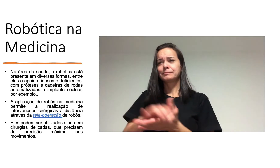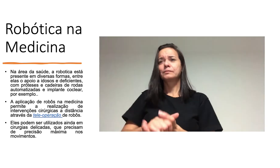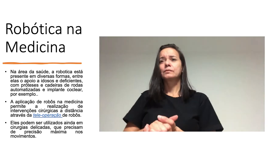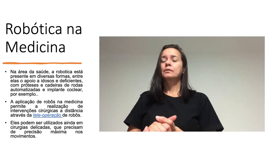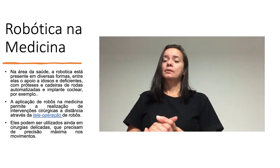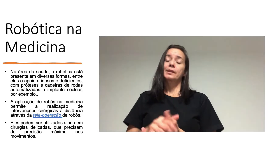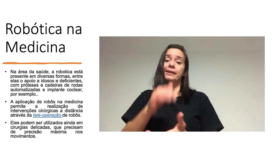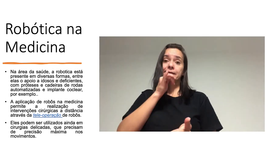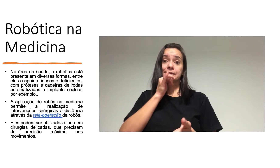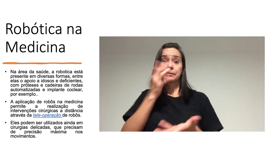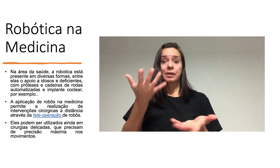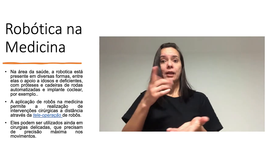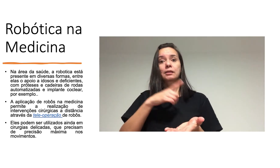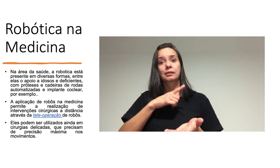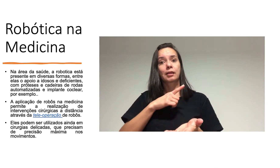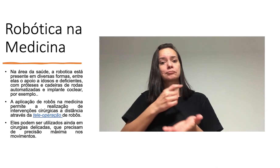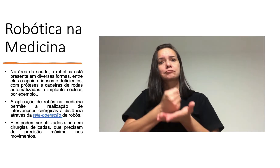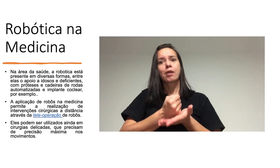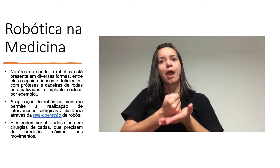maneiras.